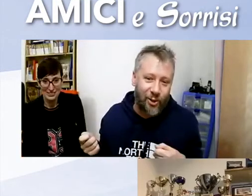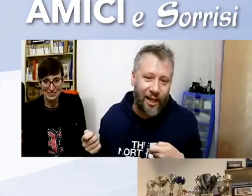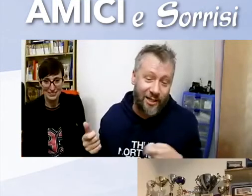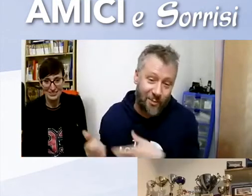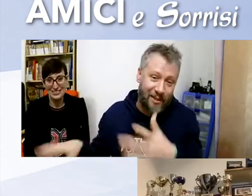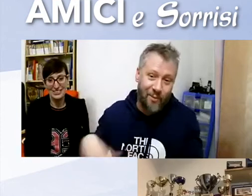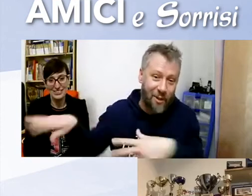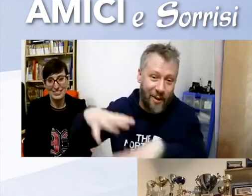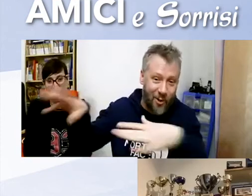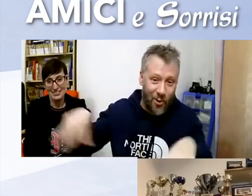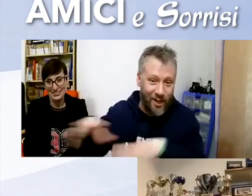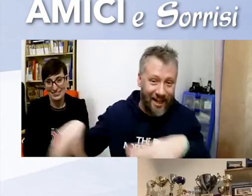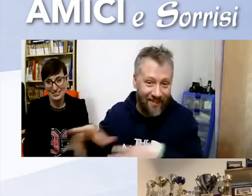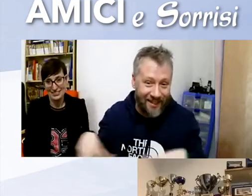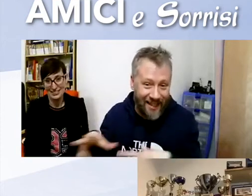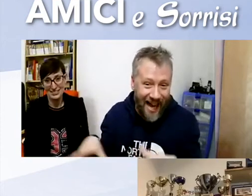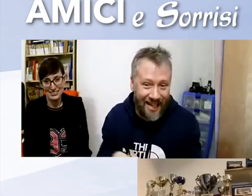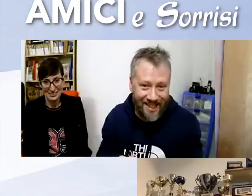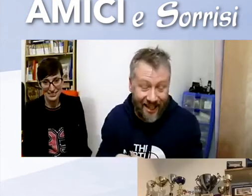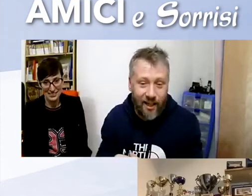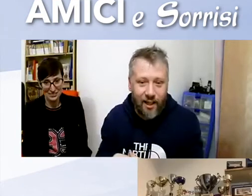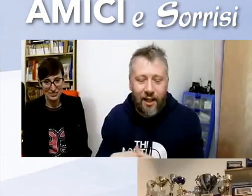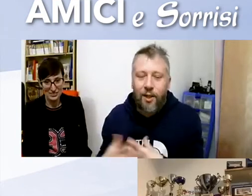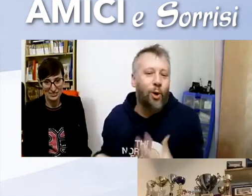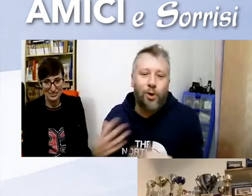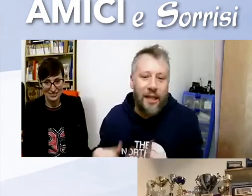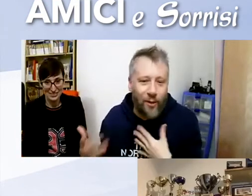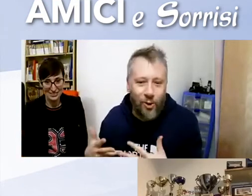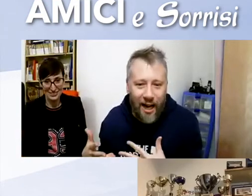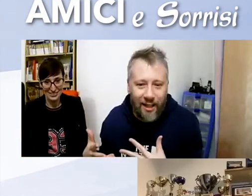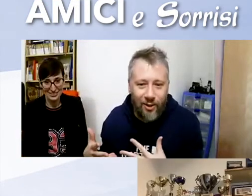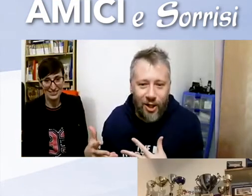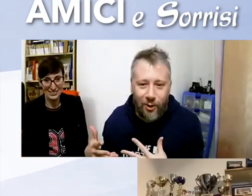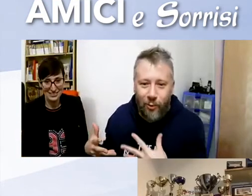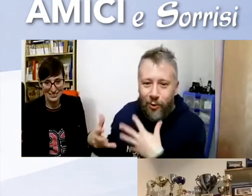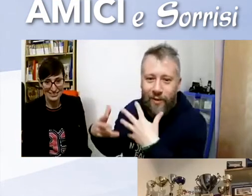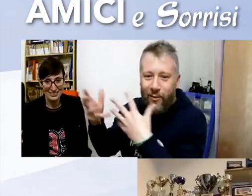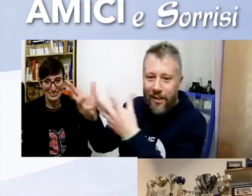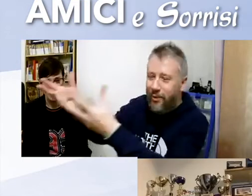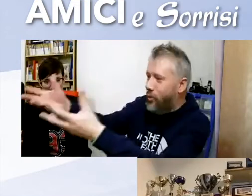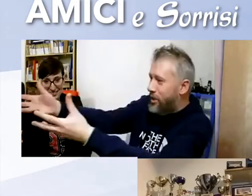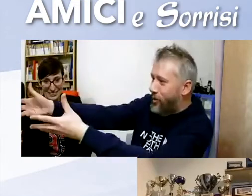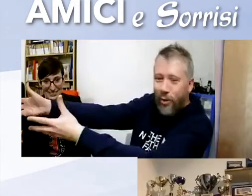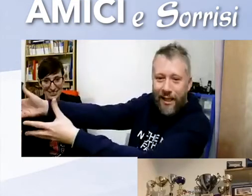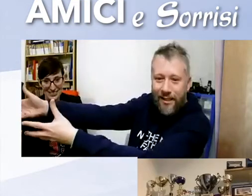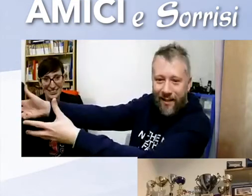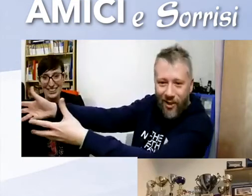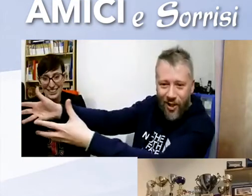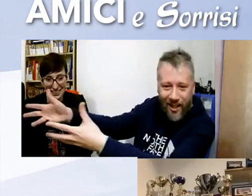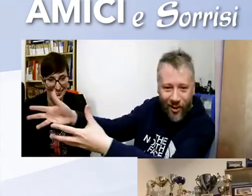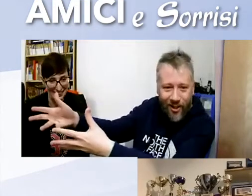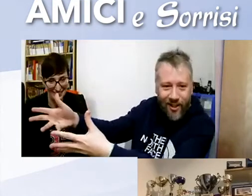di solito li lasciamo un attimo lì per correre, lì davanti a casa. Loro stavano giocando, a un certo punto vedi questi due siluri